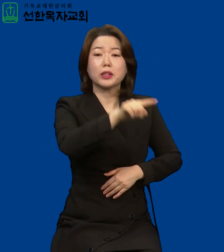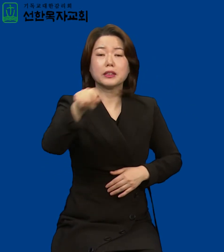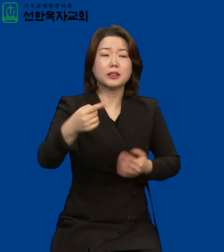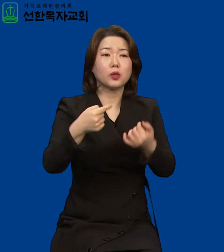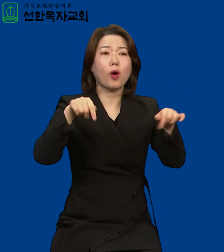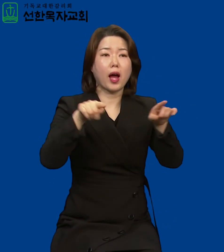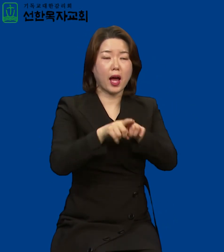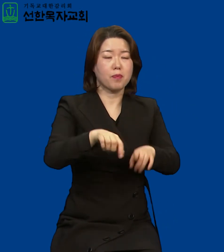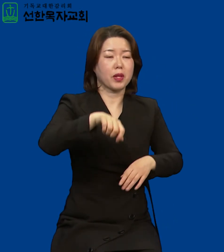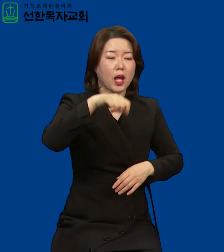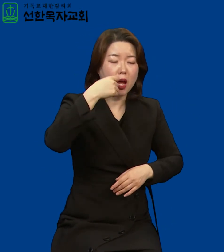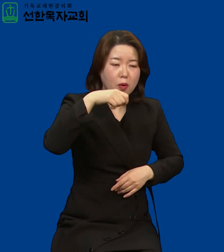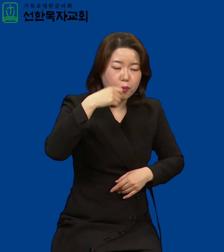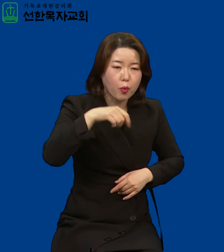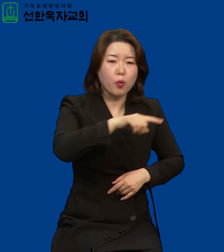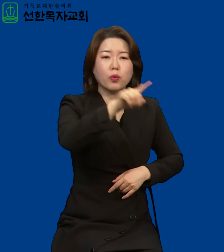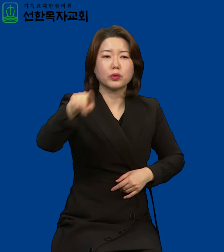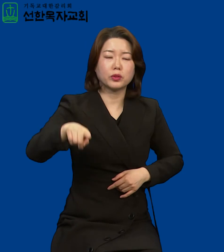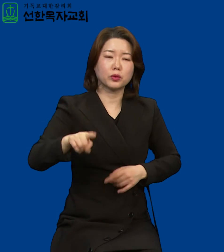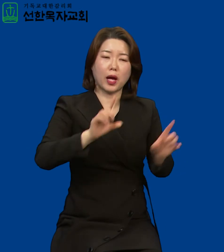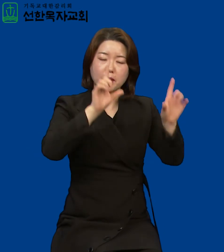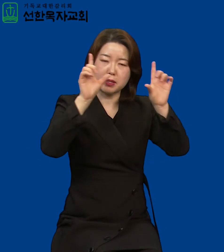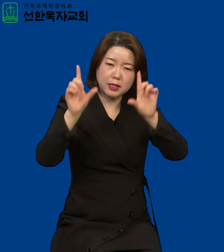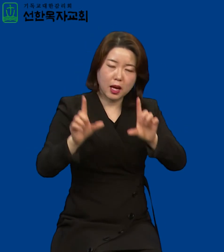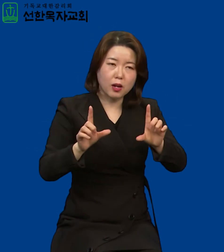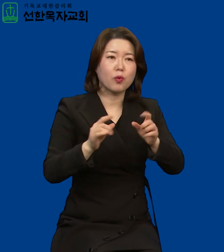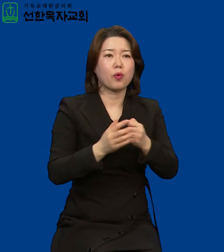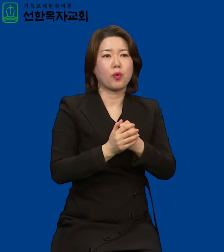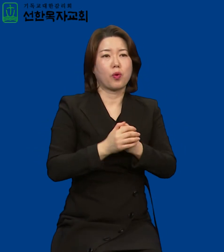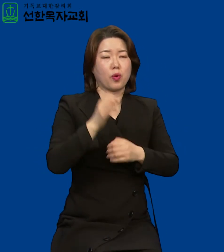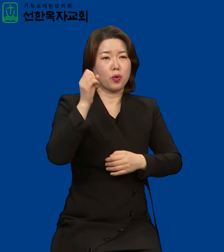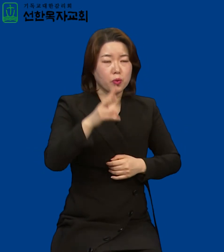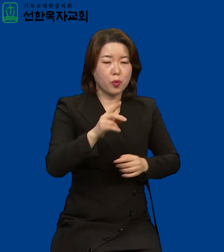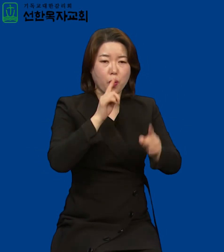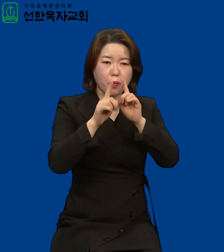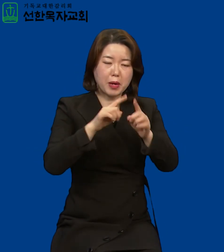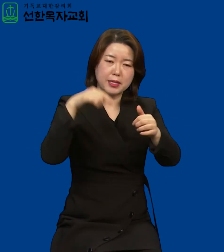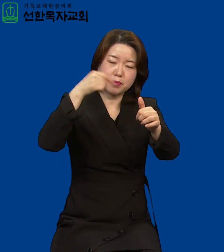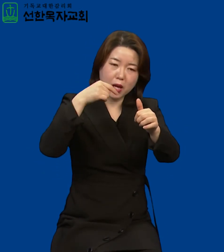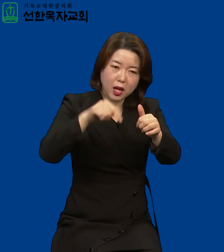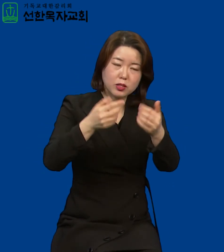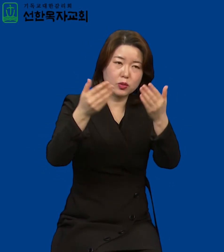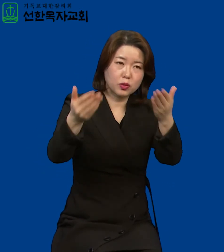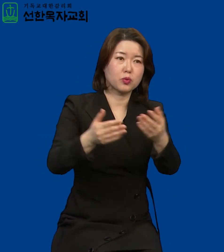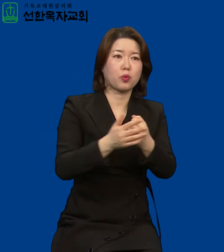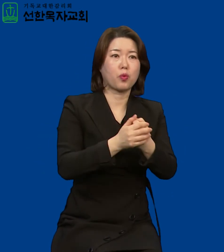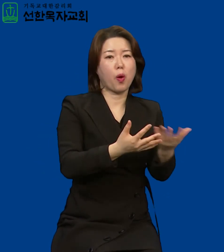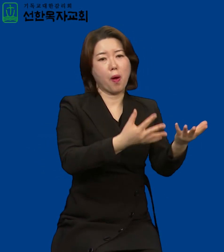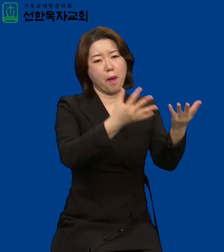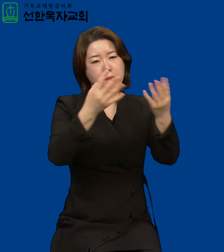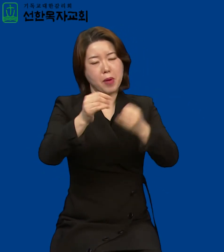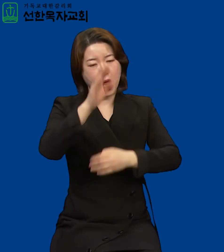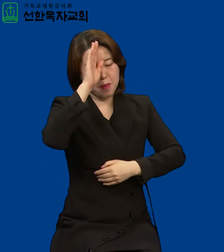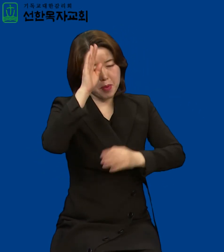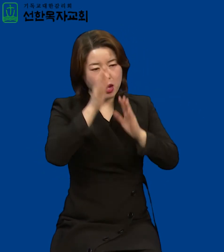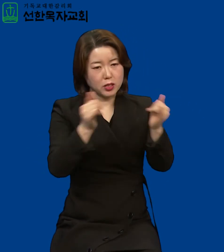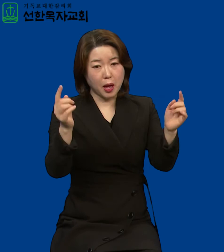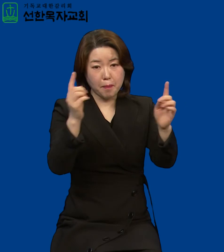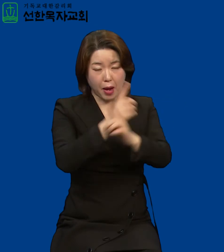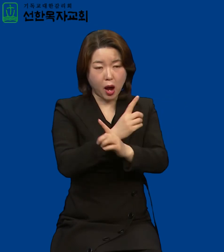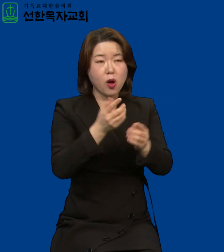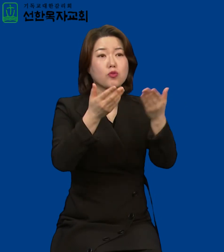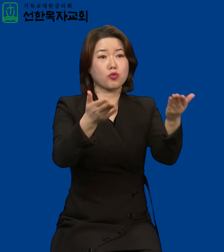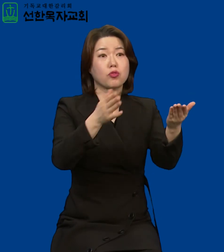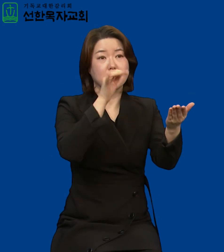함께 먹고 그들과 함께 지내고, 그리고 말씀도 가르치시고 많은 병자도 고치시고